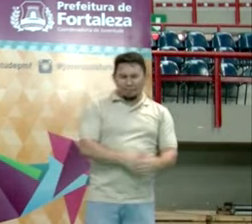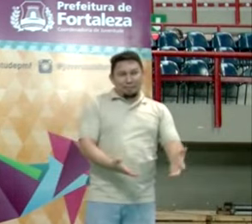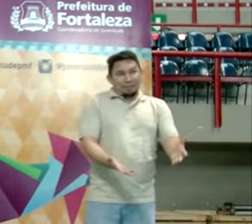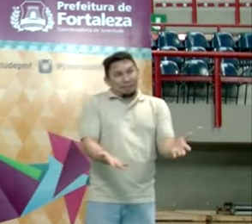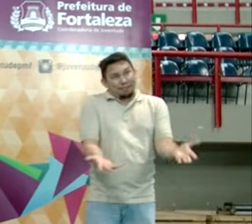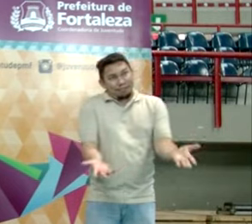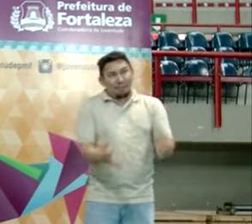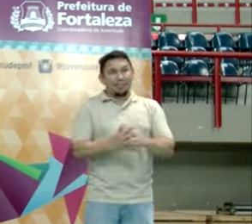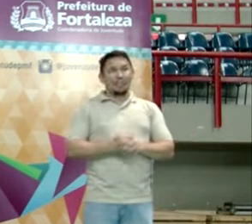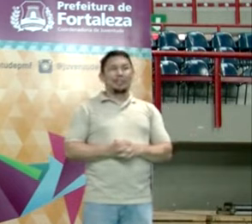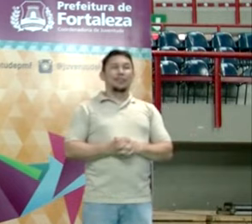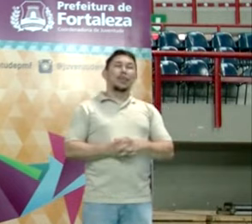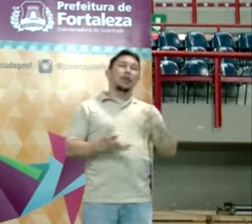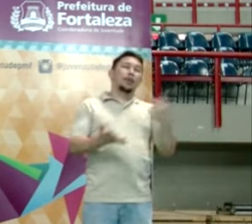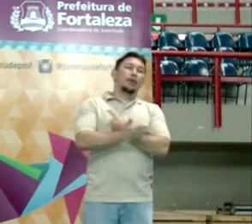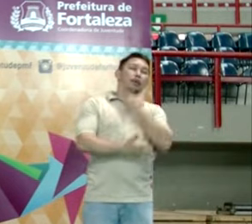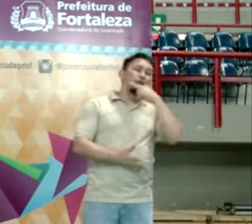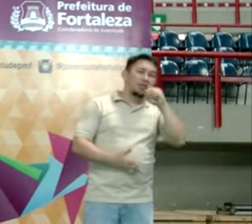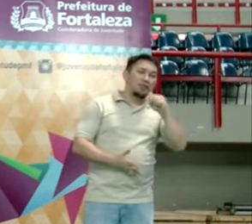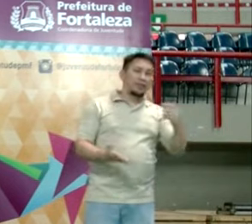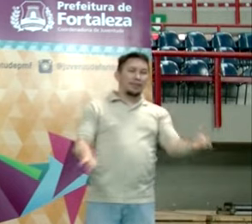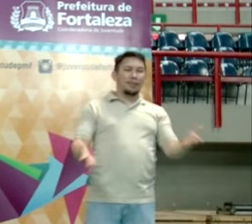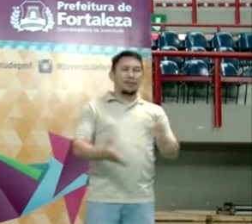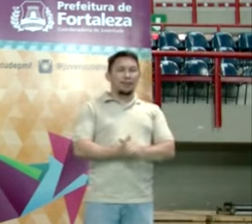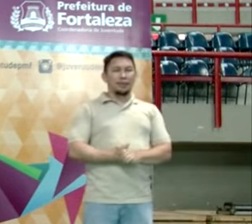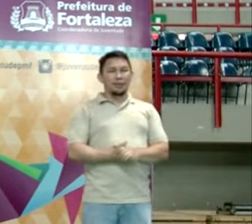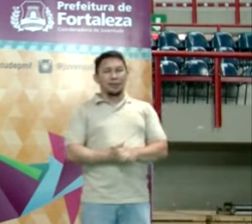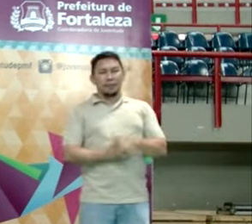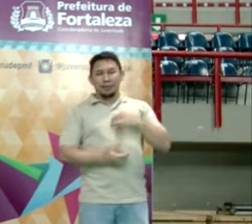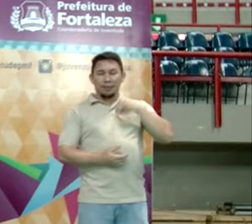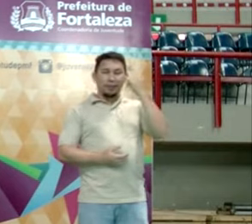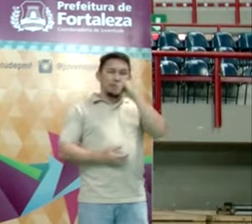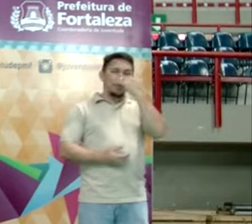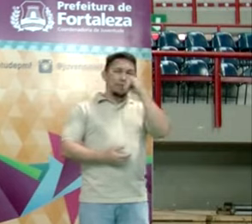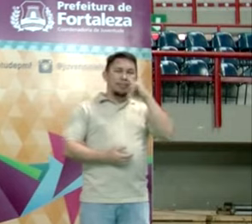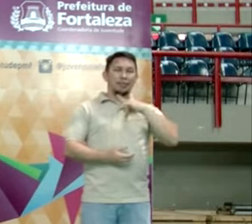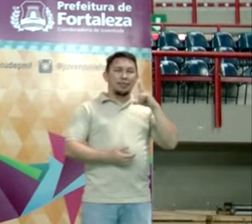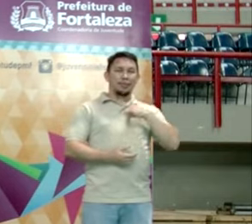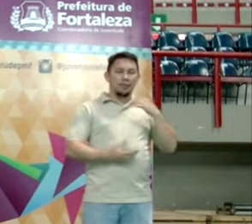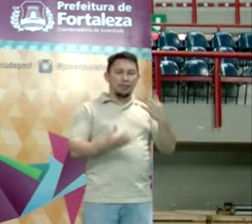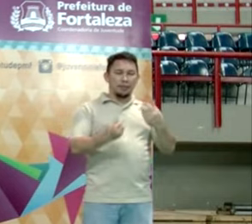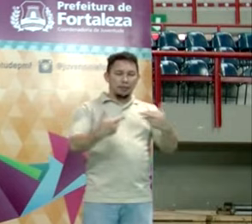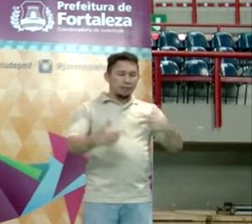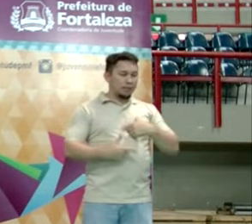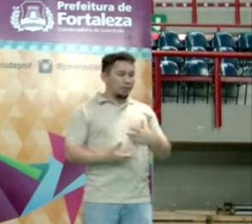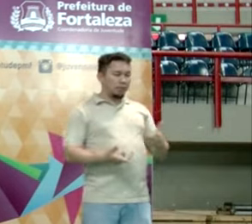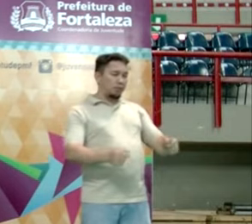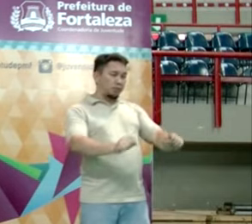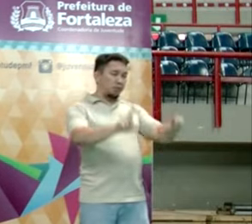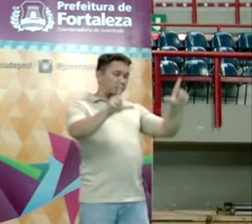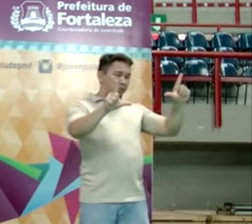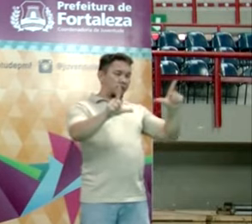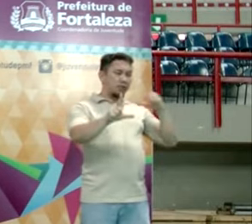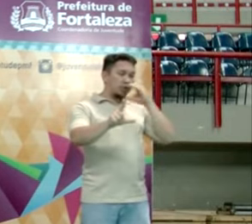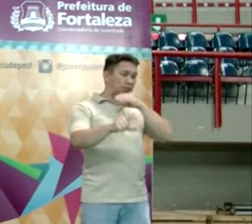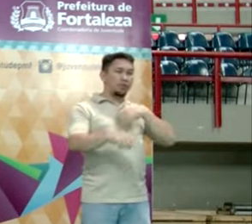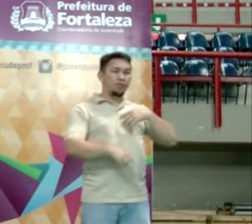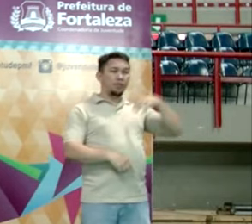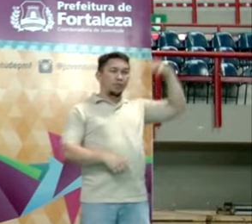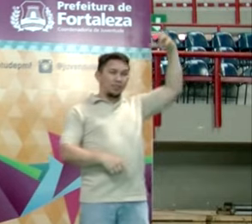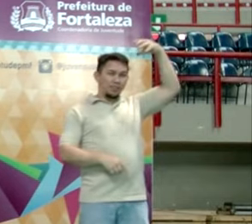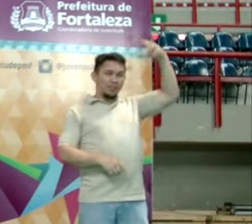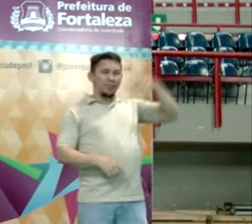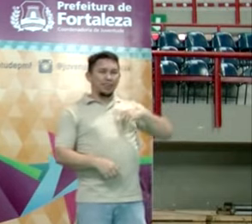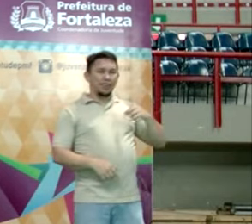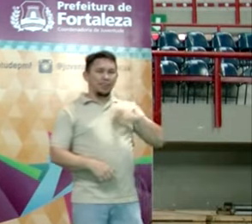Que triste, né? Mas o que acontece? Você gasta energia quando você deixa muito tempo o objeto ligado. Chuveiro elétrico, você vai